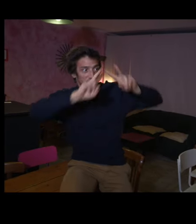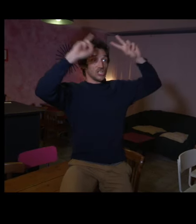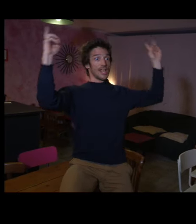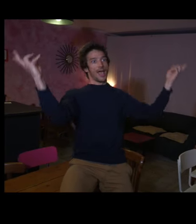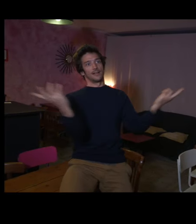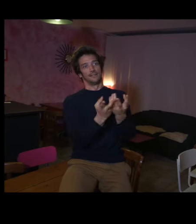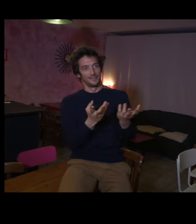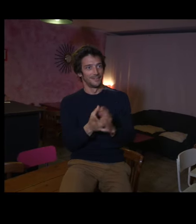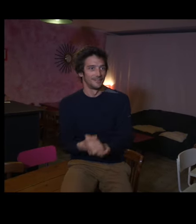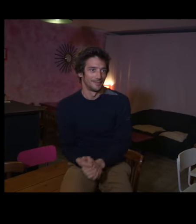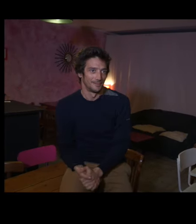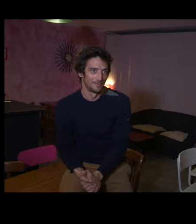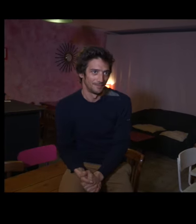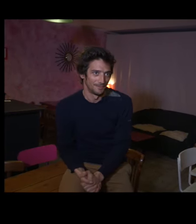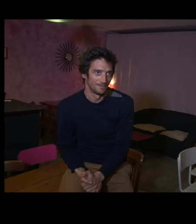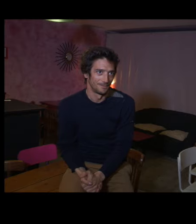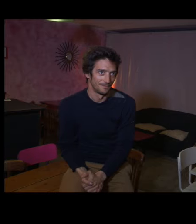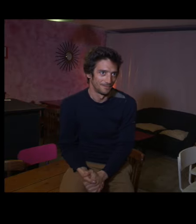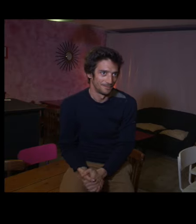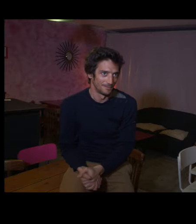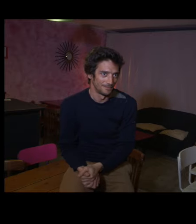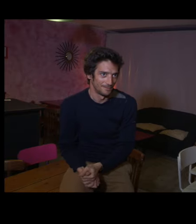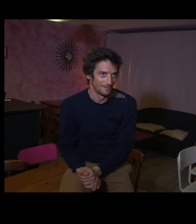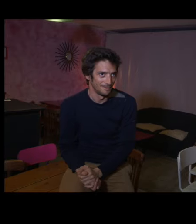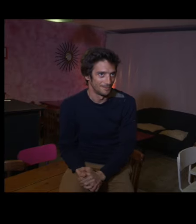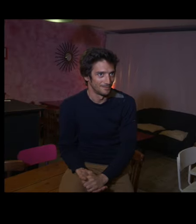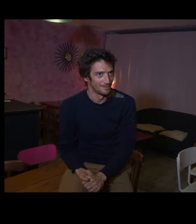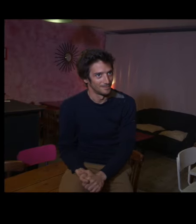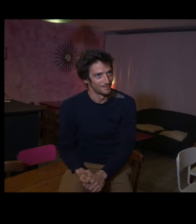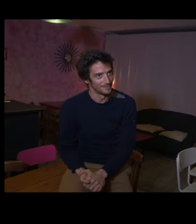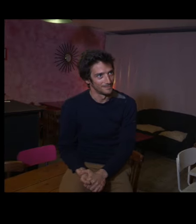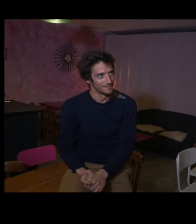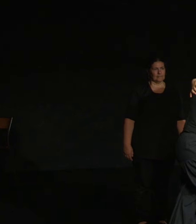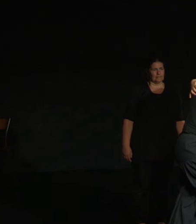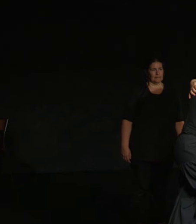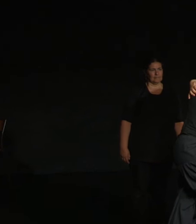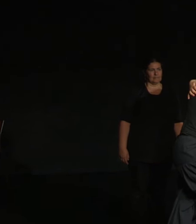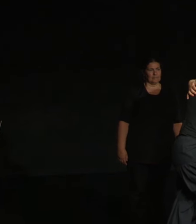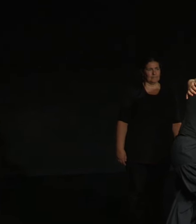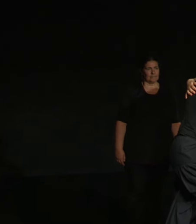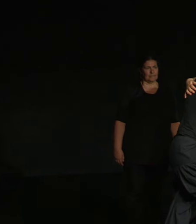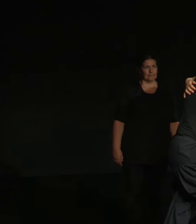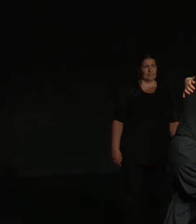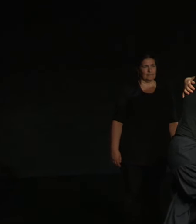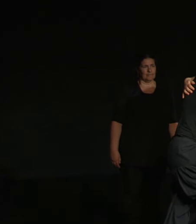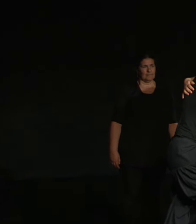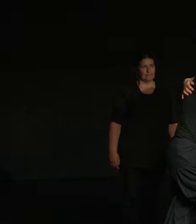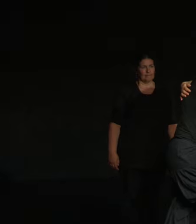un peu mieux, ça serait intéressant d'avoir plus de temps. Mais là, on est sur une formation généraliste.